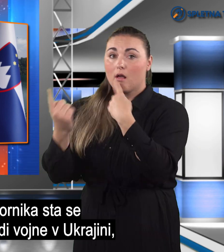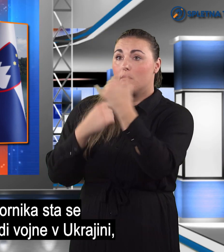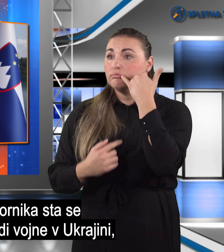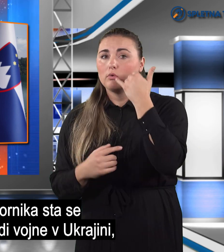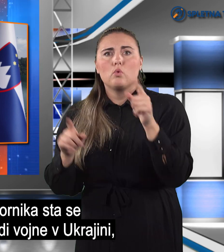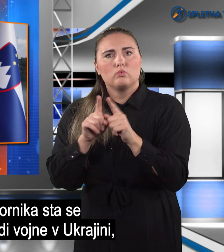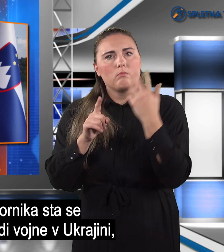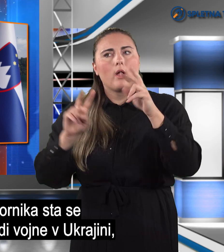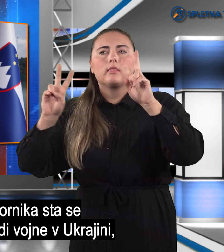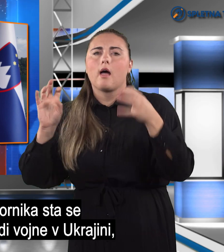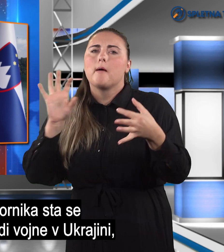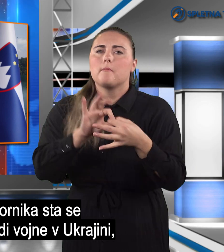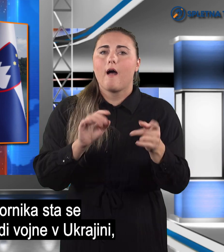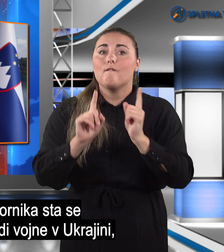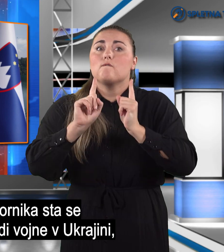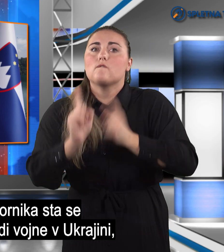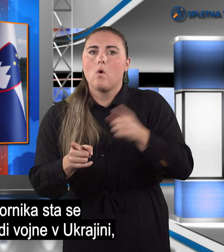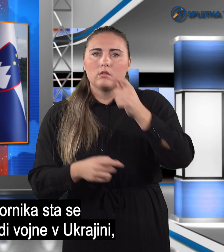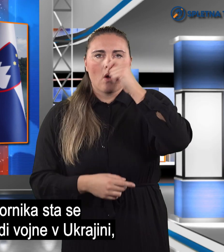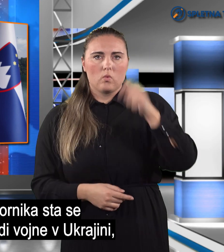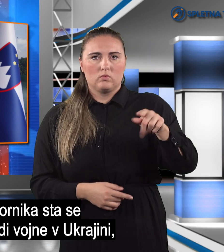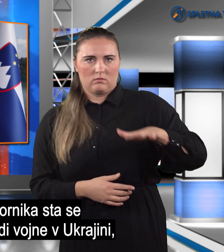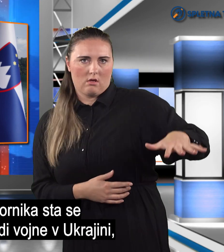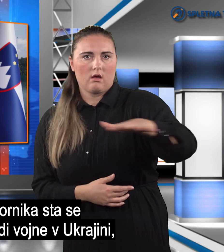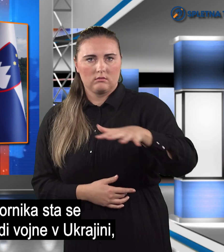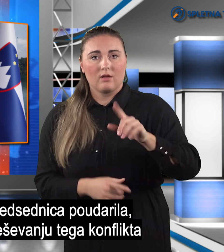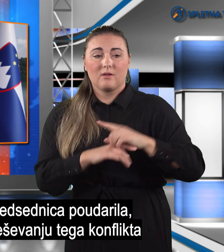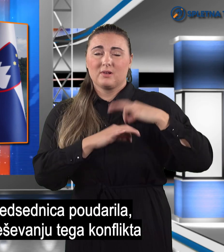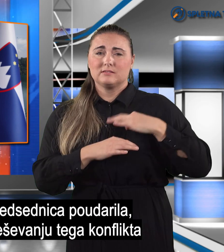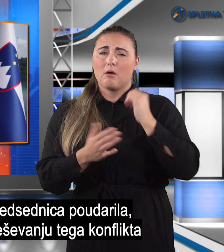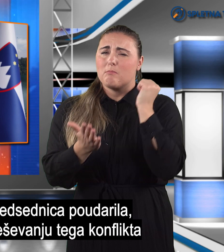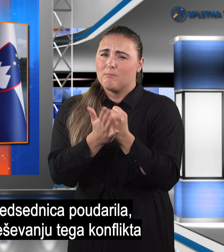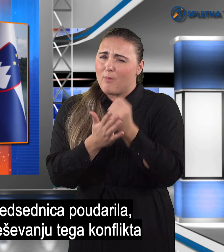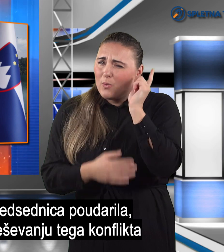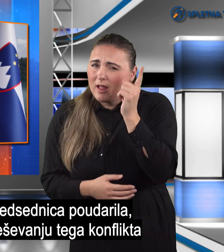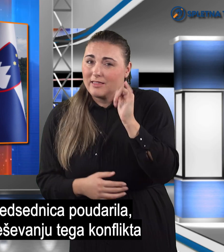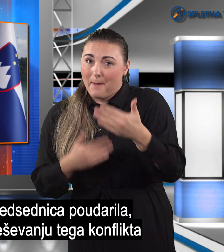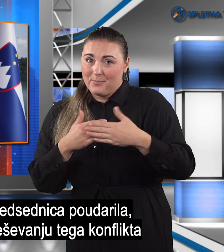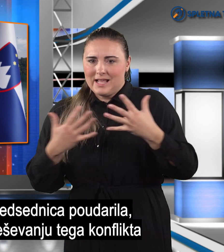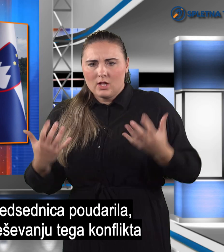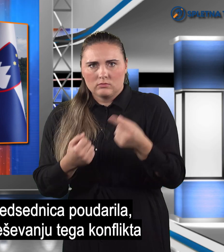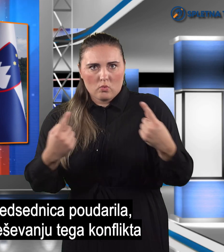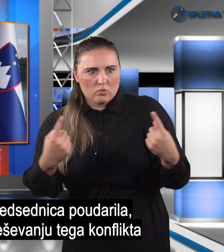Sogovornika sta se dotaknila tudi vojne v Ukrajini, pri čemer je predsednica poudarila, da je treba pri reševanju tega